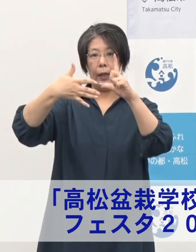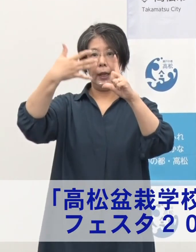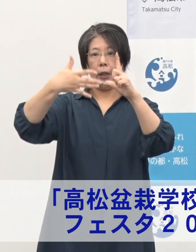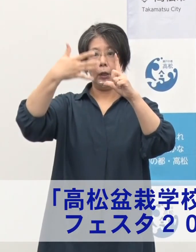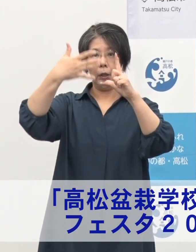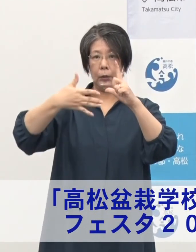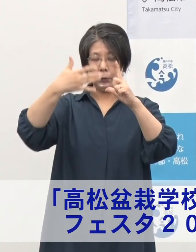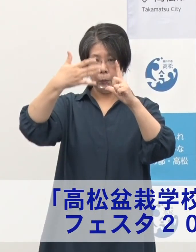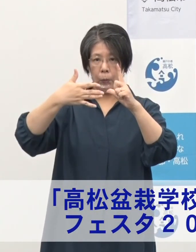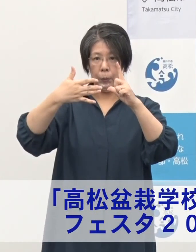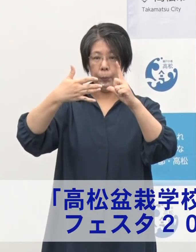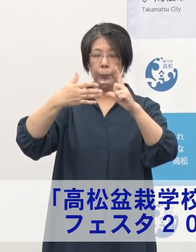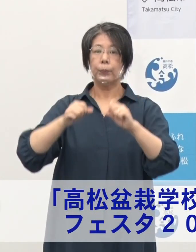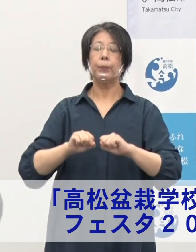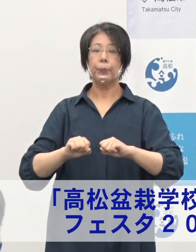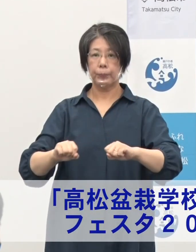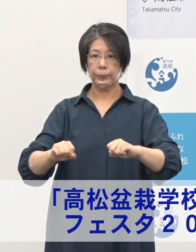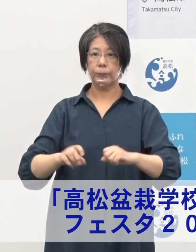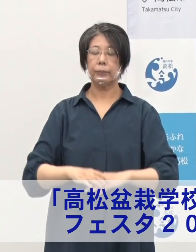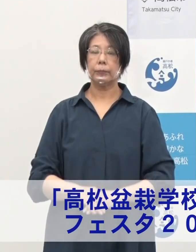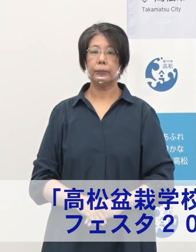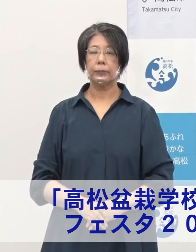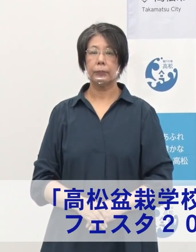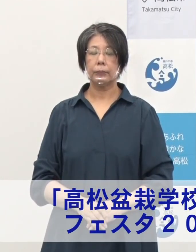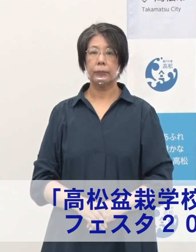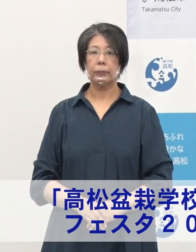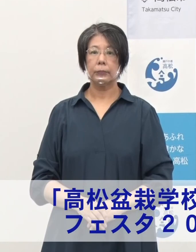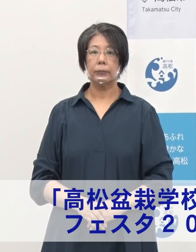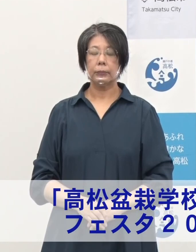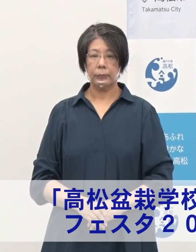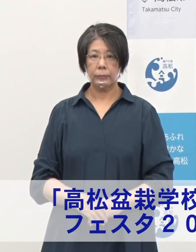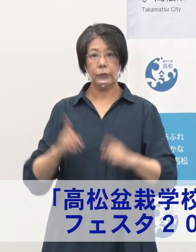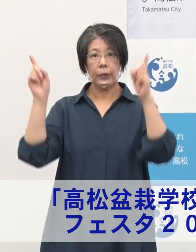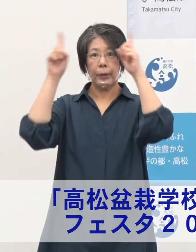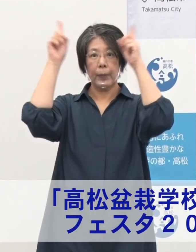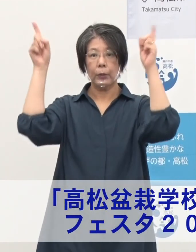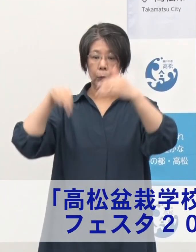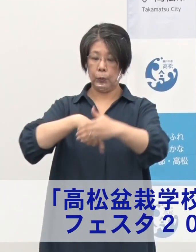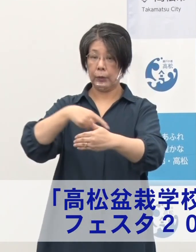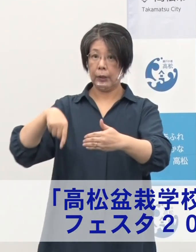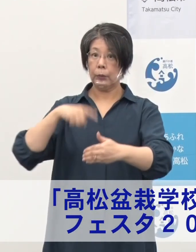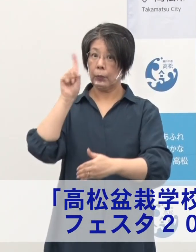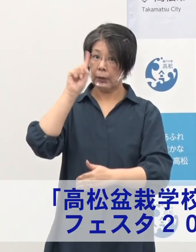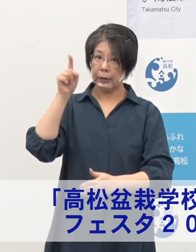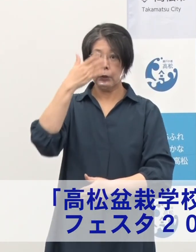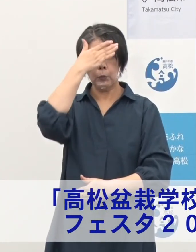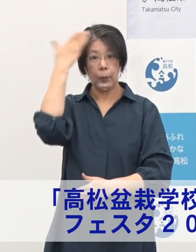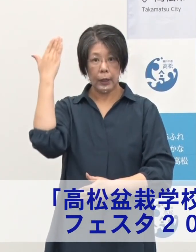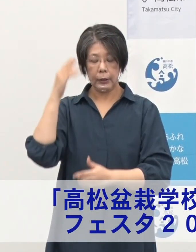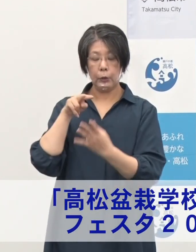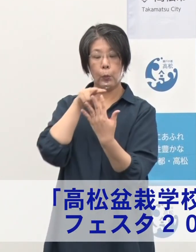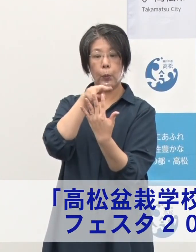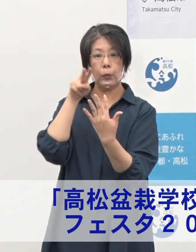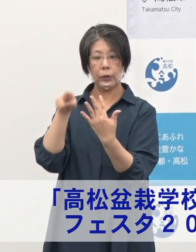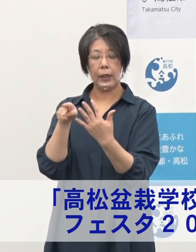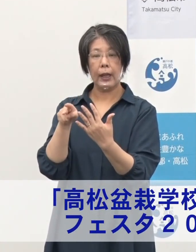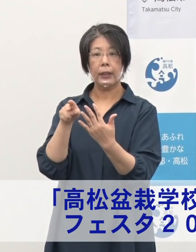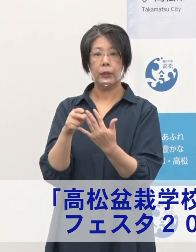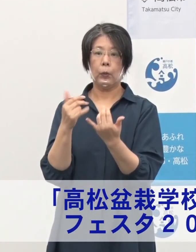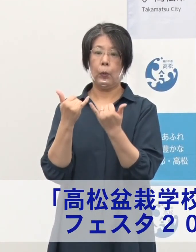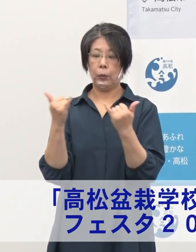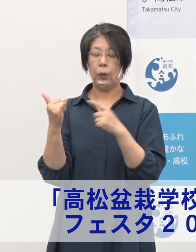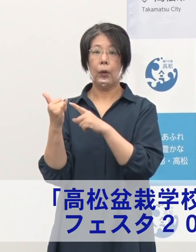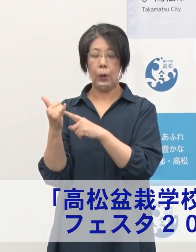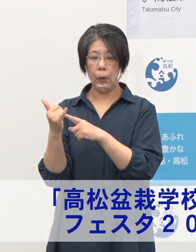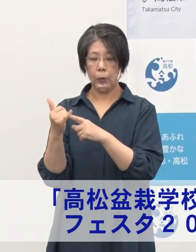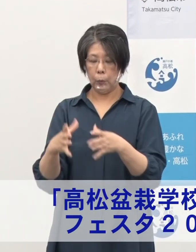により執り行ってまいりたいと存じますイベント内容でございますがわかって盆栽農家等による盆栽